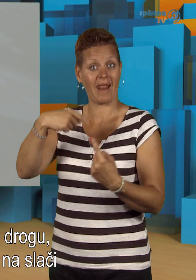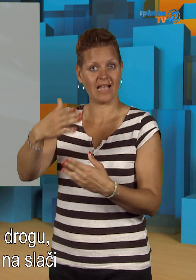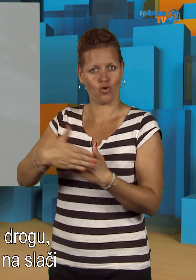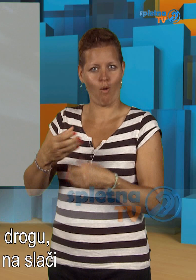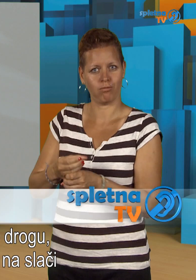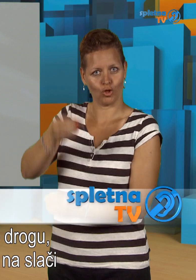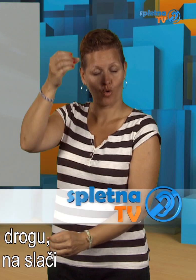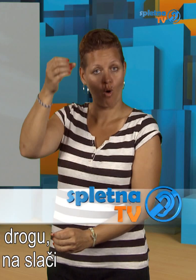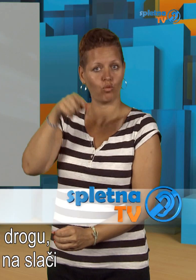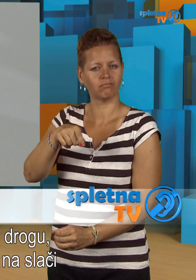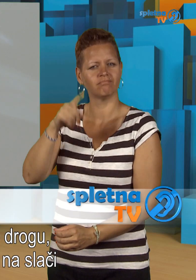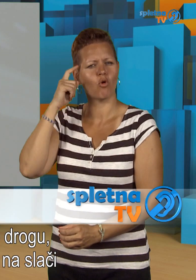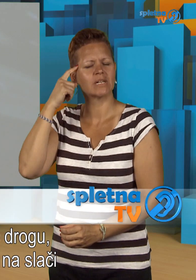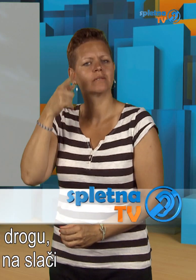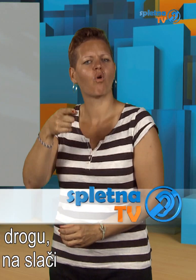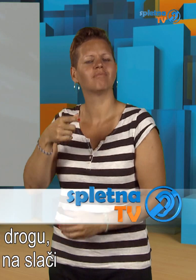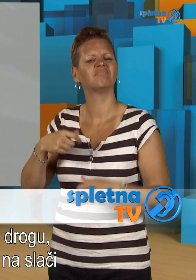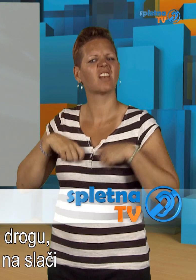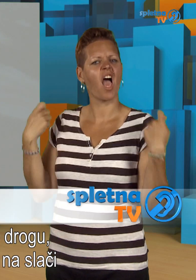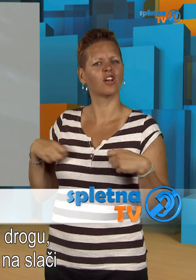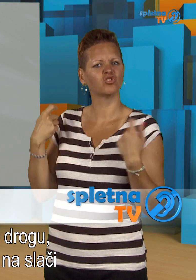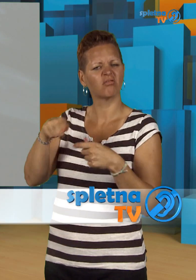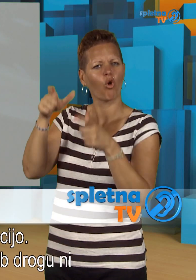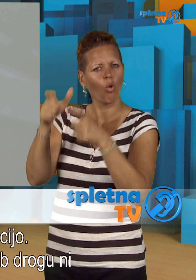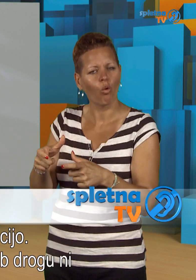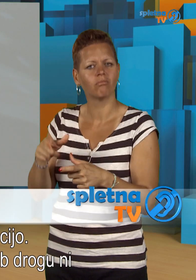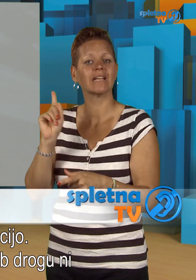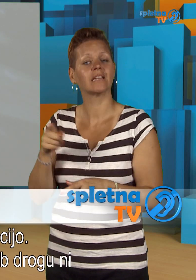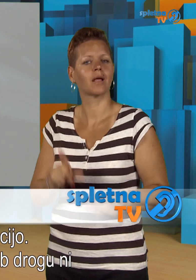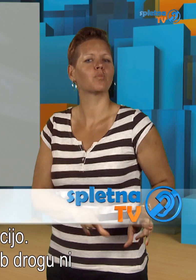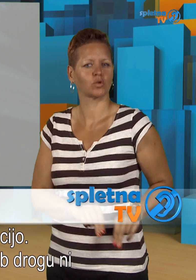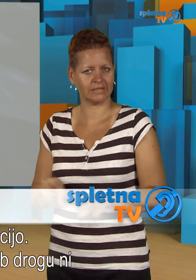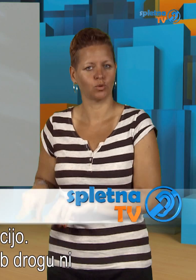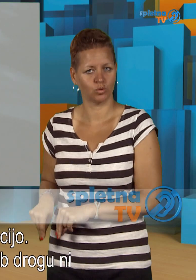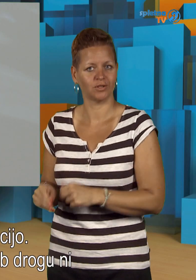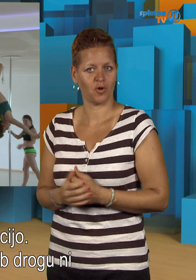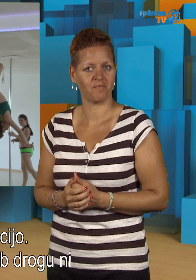Ko rečemo ples ob drogu, navadno pomislimo na slačji klube in prostitucijo.